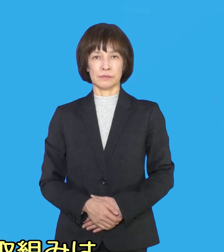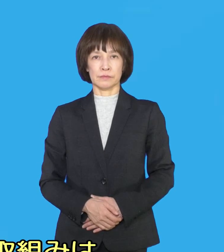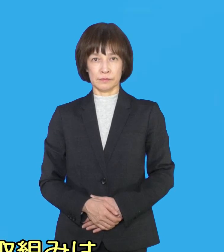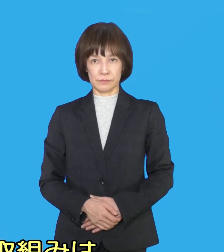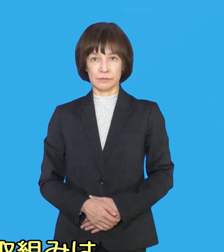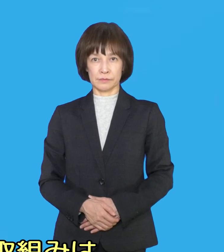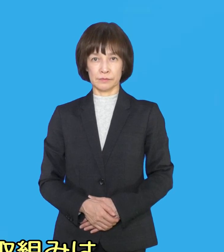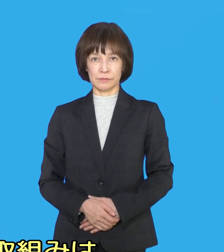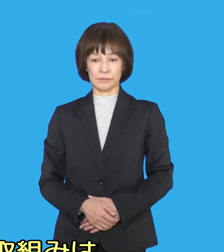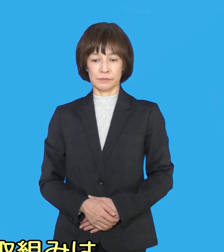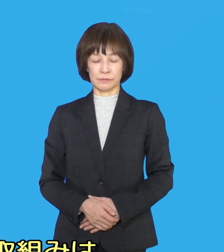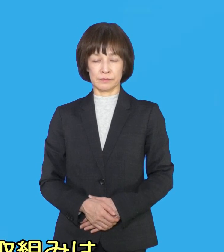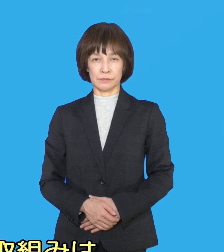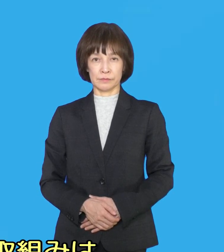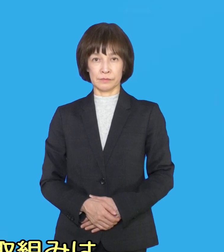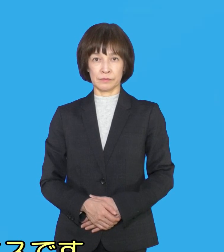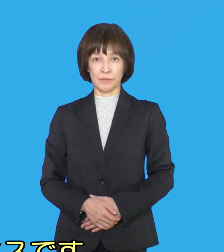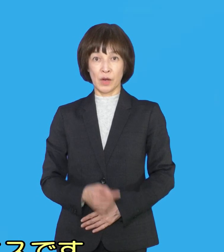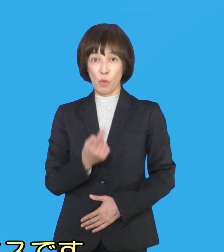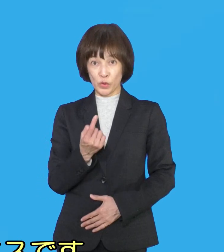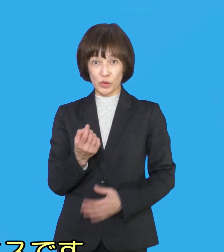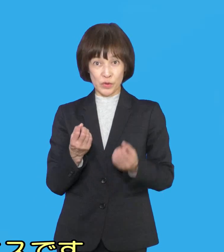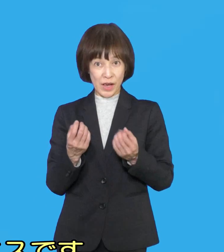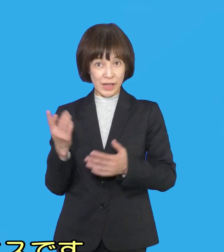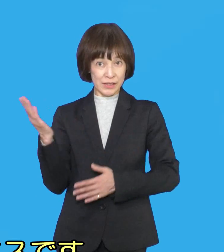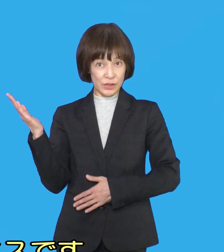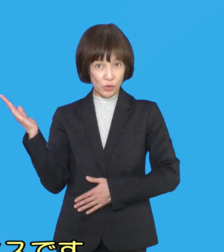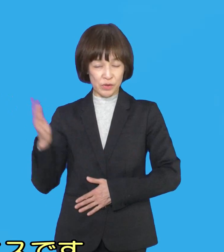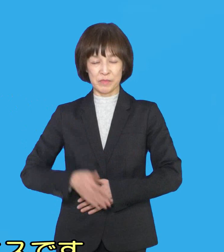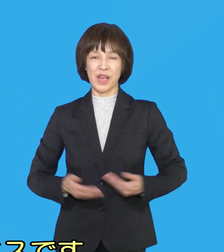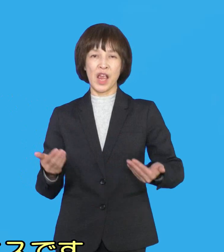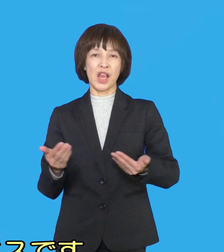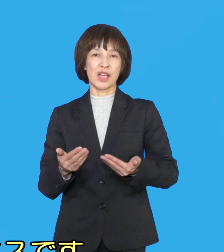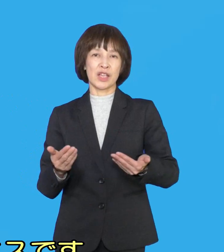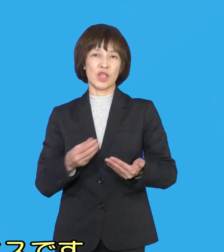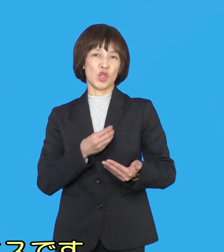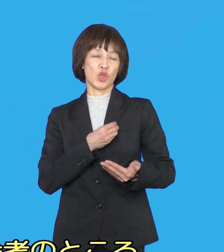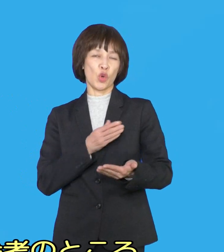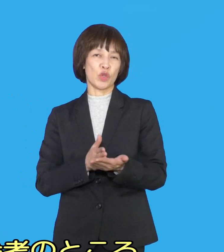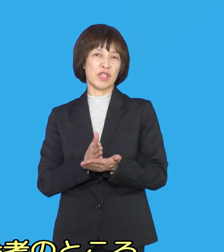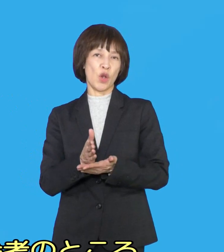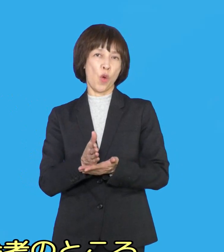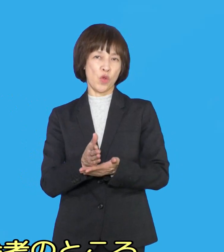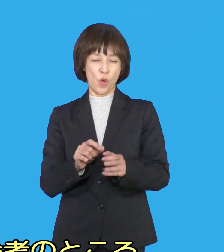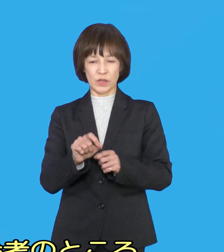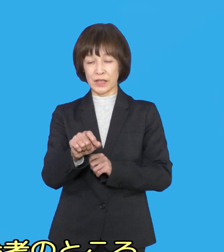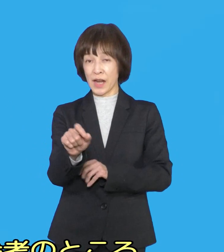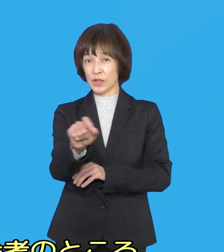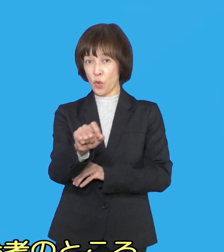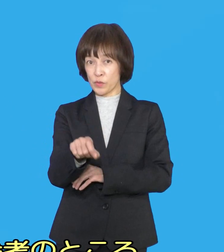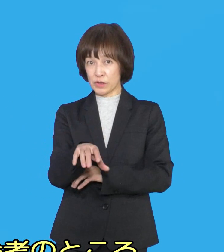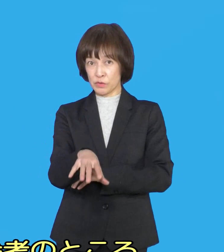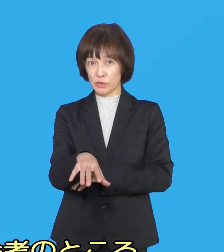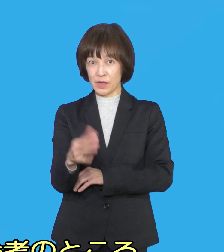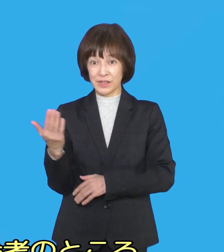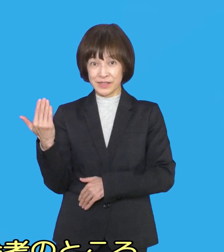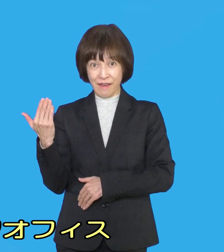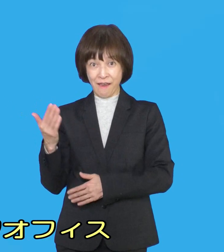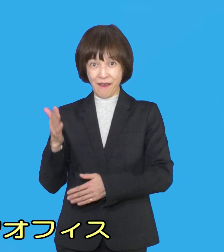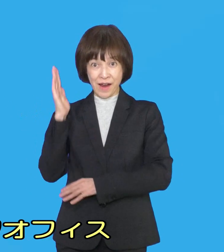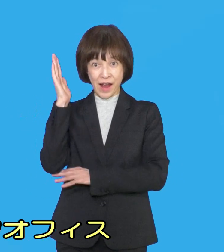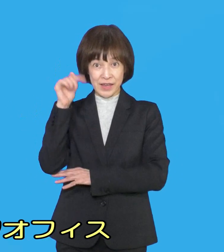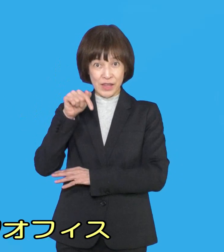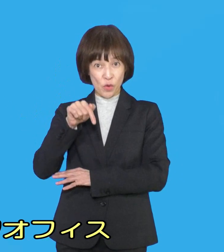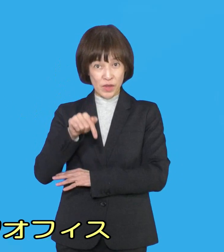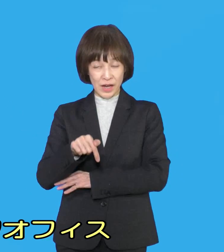そしてもう一つの新しい取り組みは職員用のサテライトオフィスです。以前会見でこの下の参考のところ、